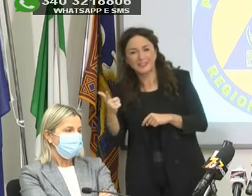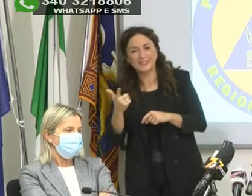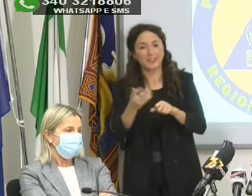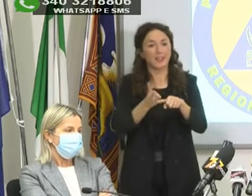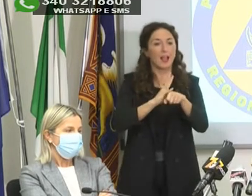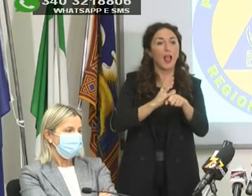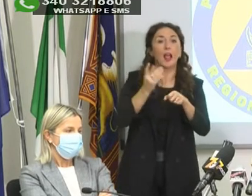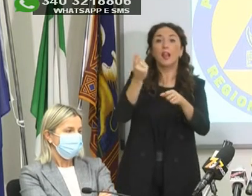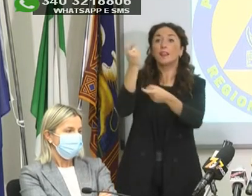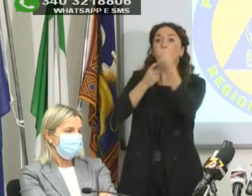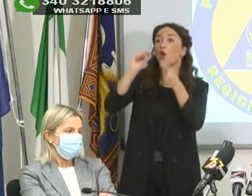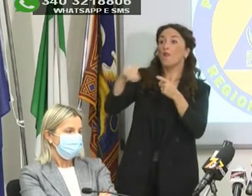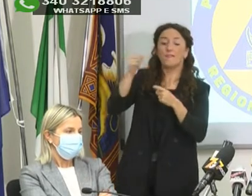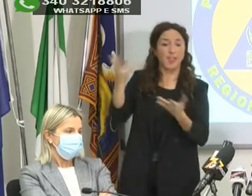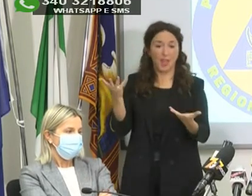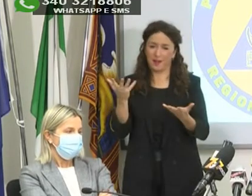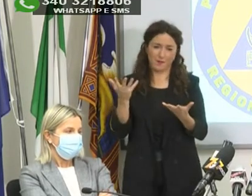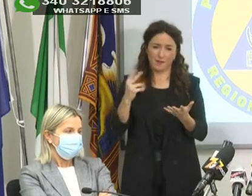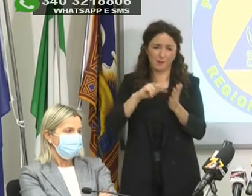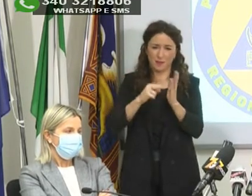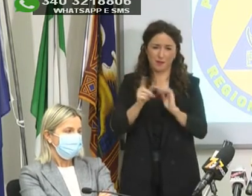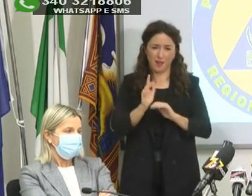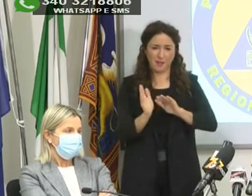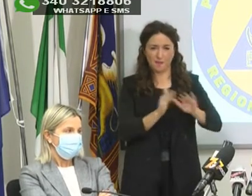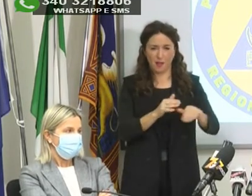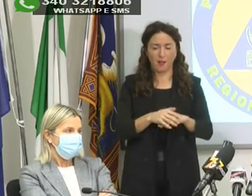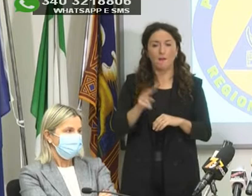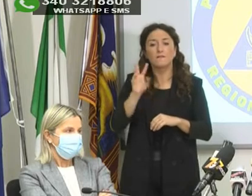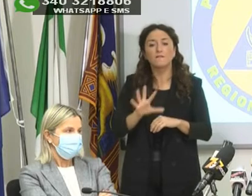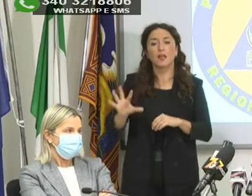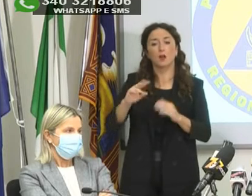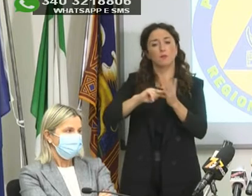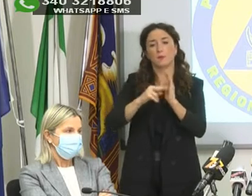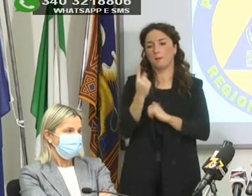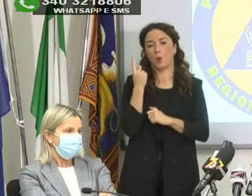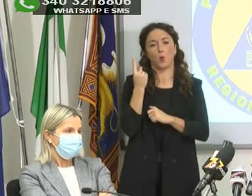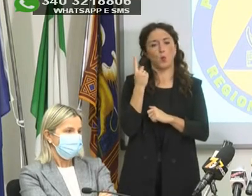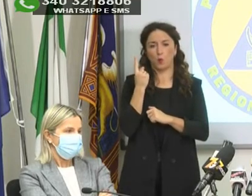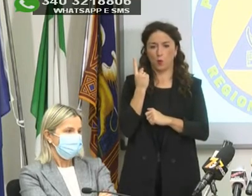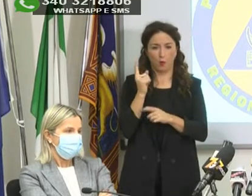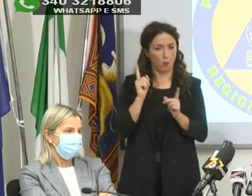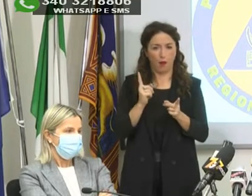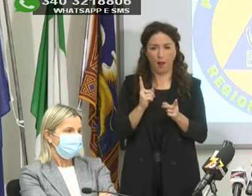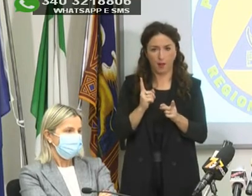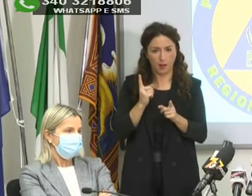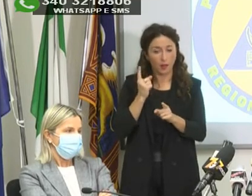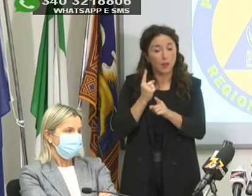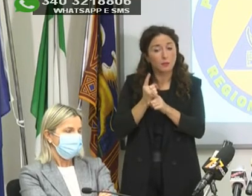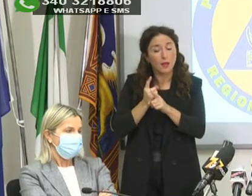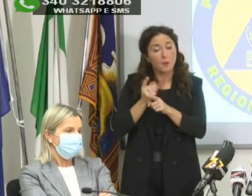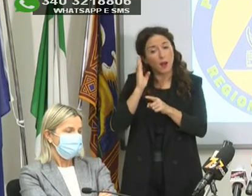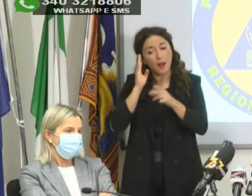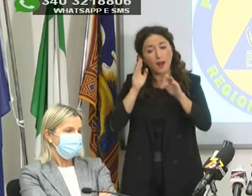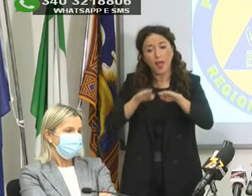dai marziani o altre menate del genere. Il problema del Covid, oggi in Veneto è uno solo, che dobbiamo liberare letti